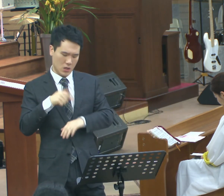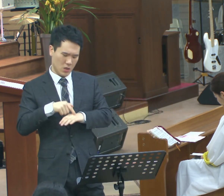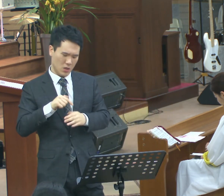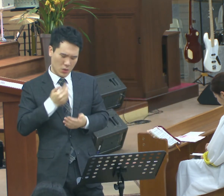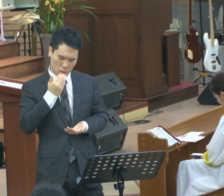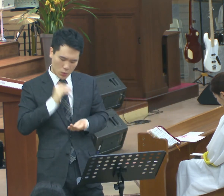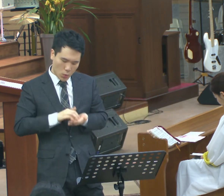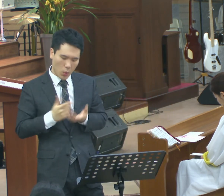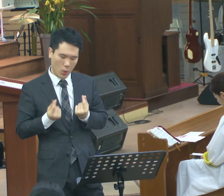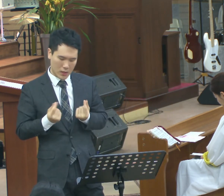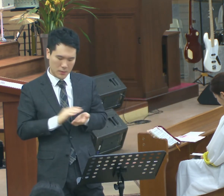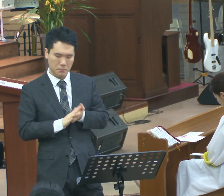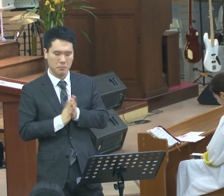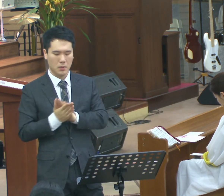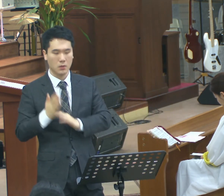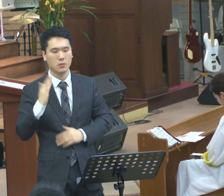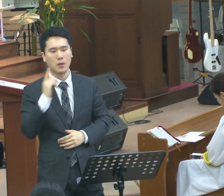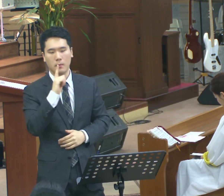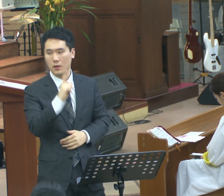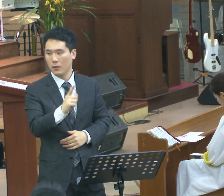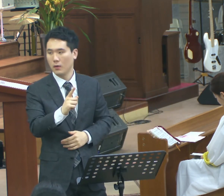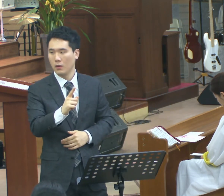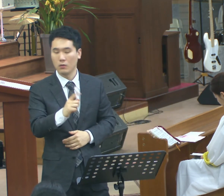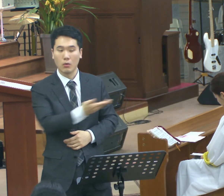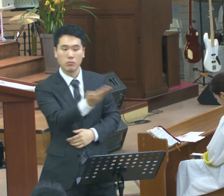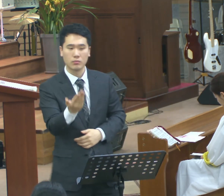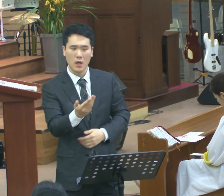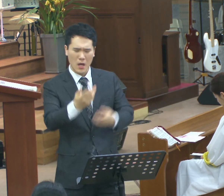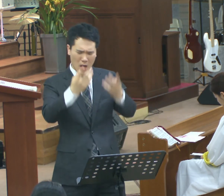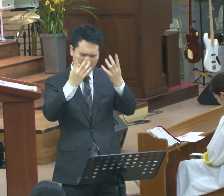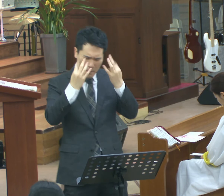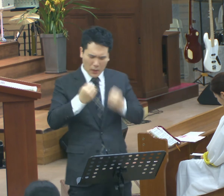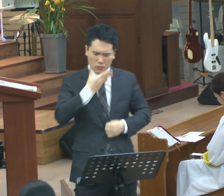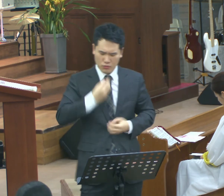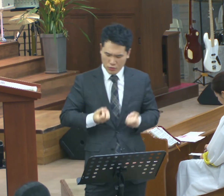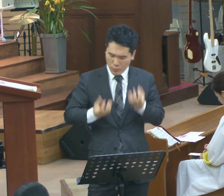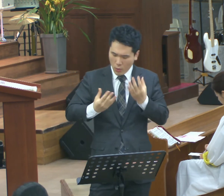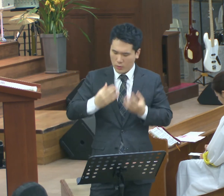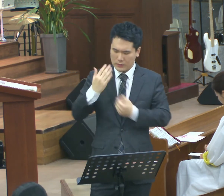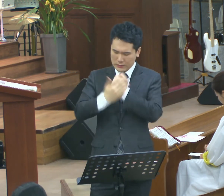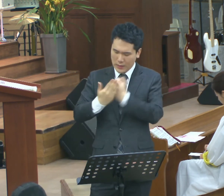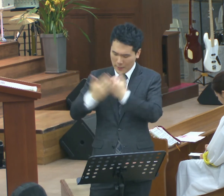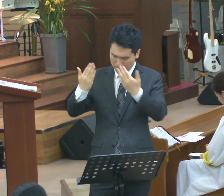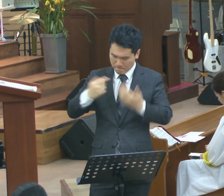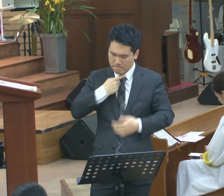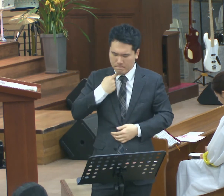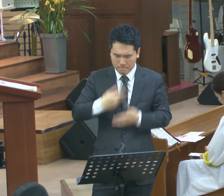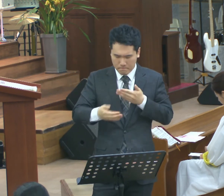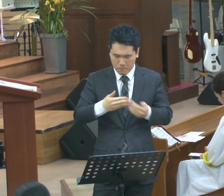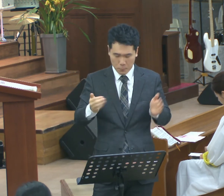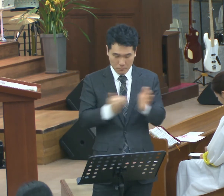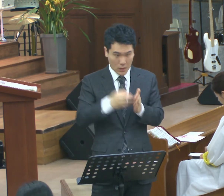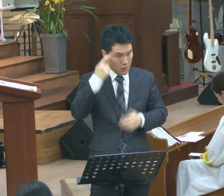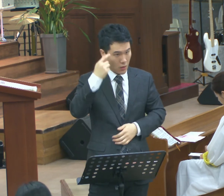많은 축복을 받았습니까? 많은 은혜를 누렸습니까? 그 은혜와 축복 속에 있는 깨달음, 무엇을 위한